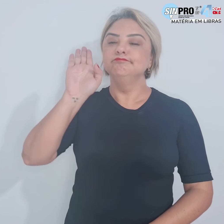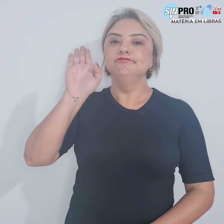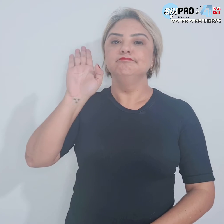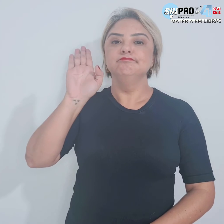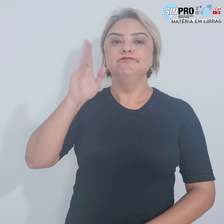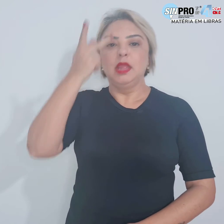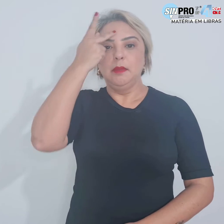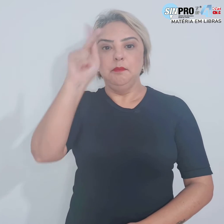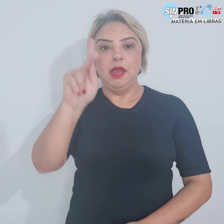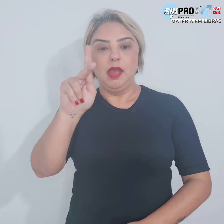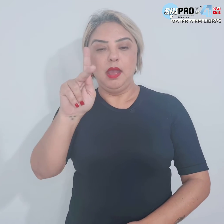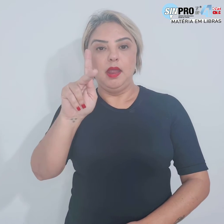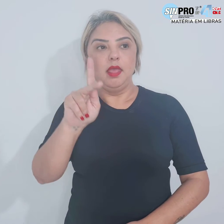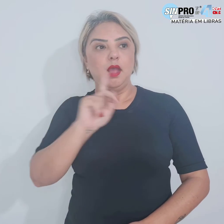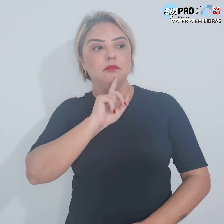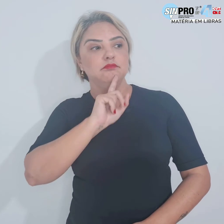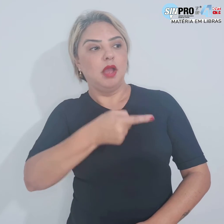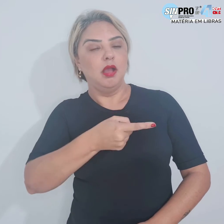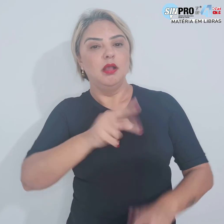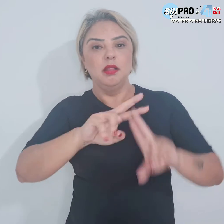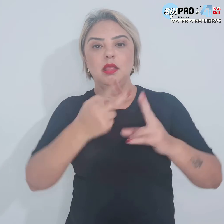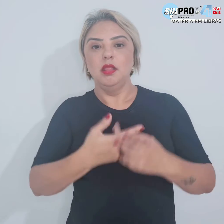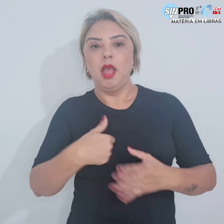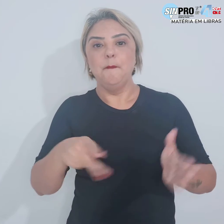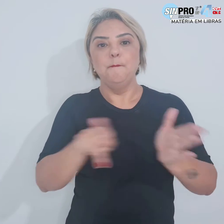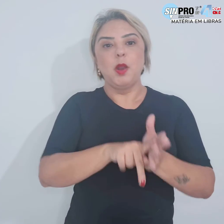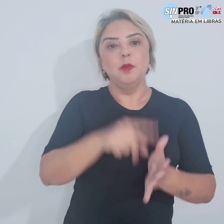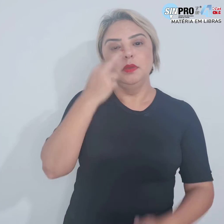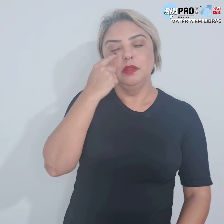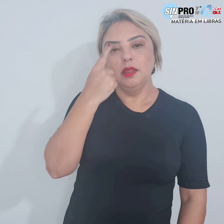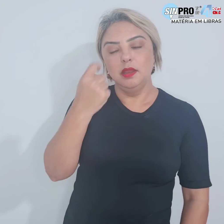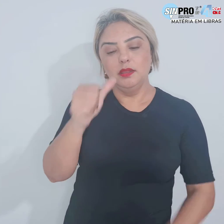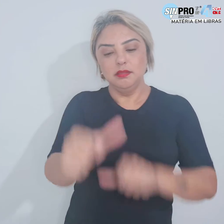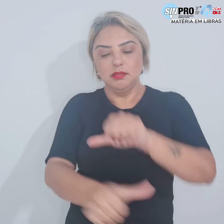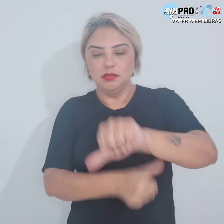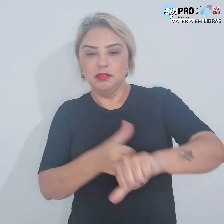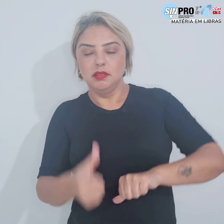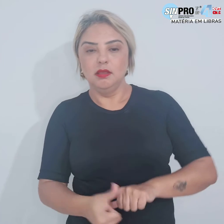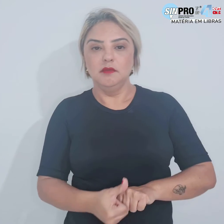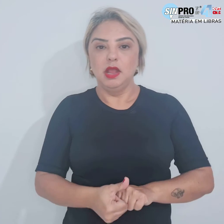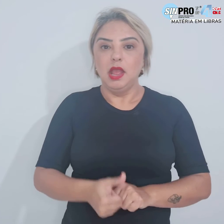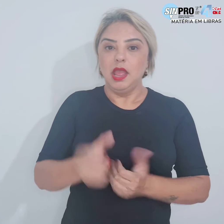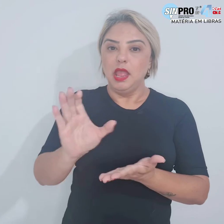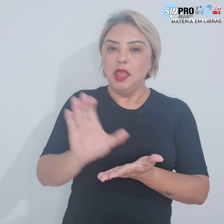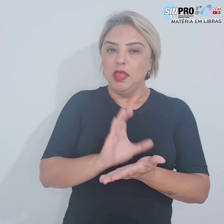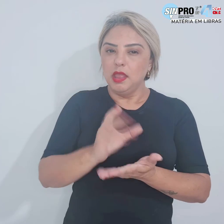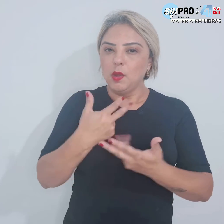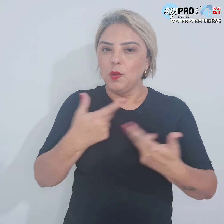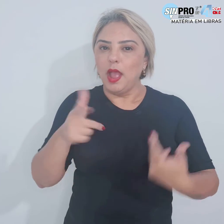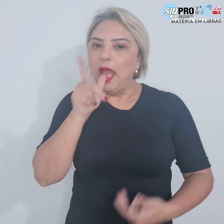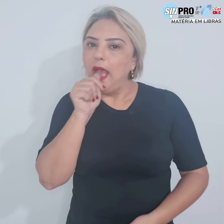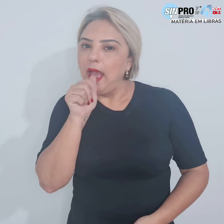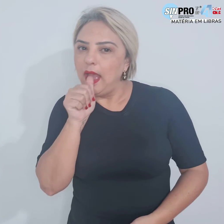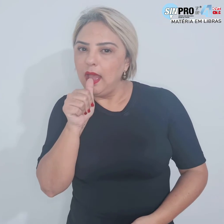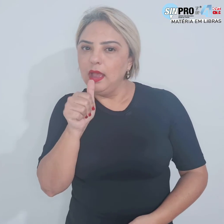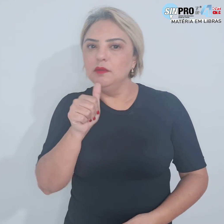para legislarem em causa própria e transformar recursos minerais como a água e a energia